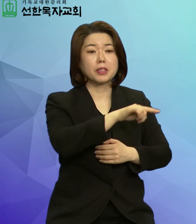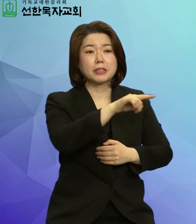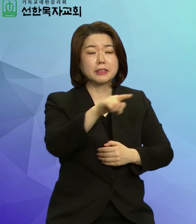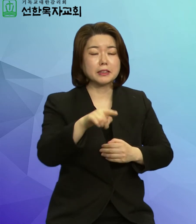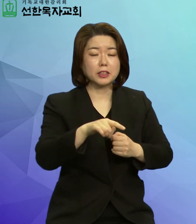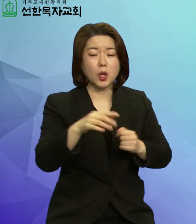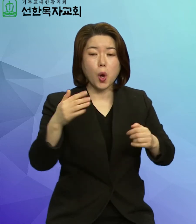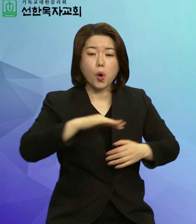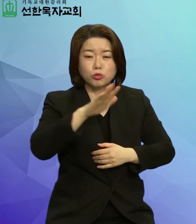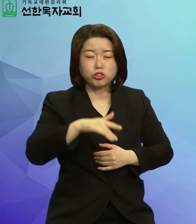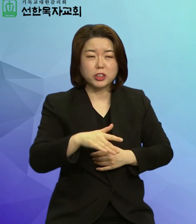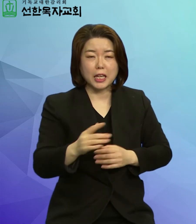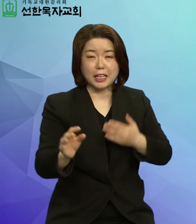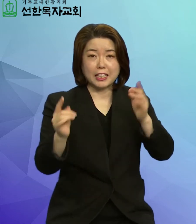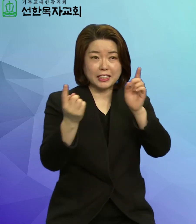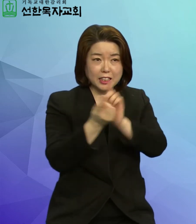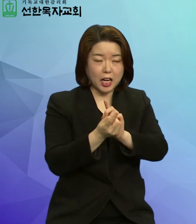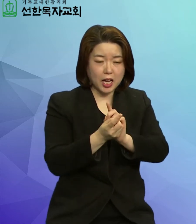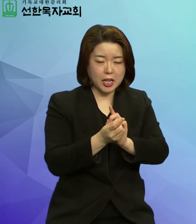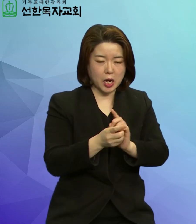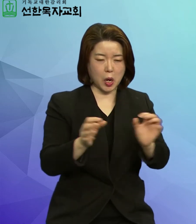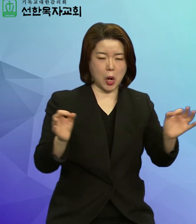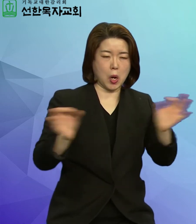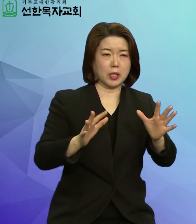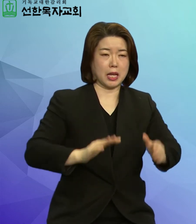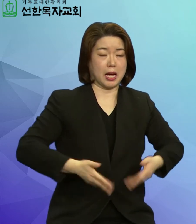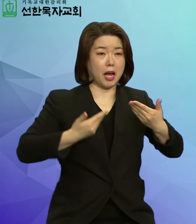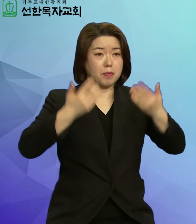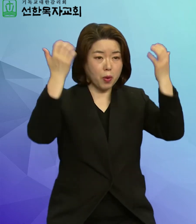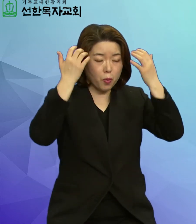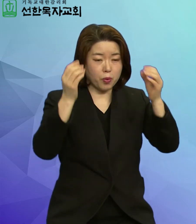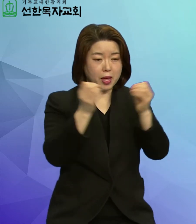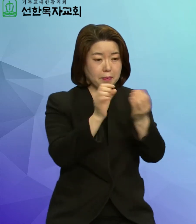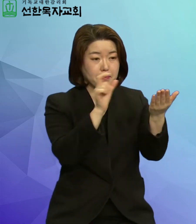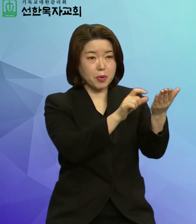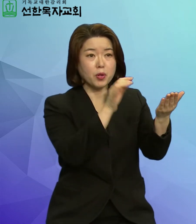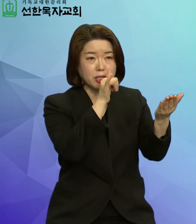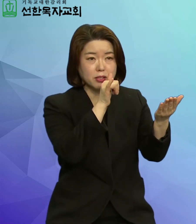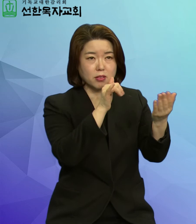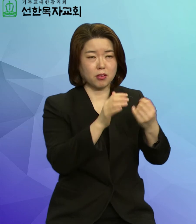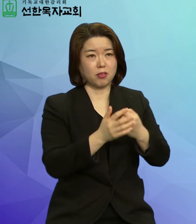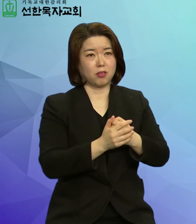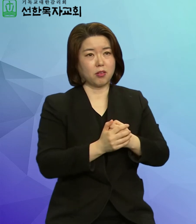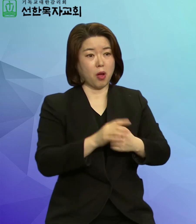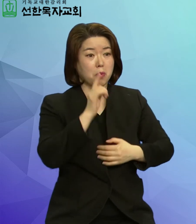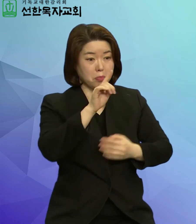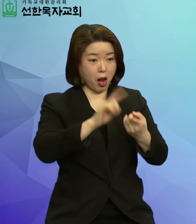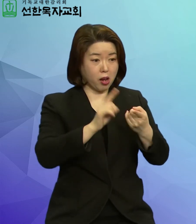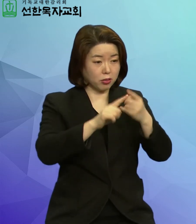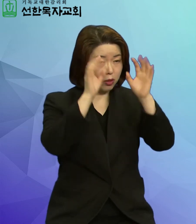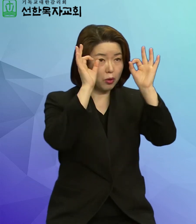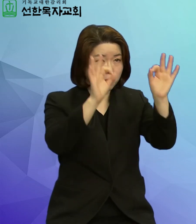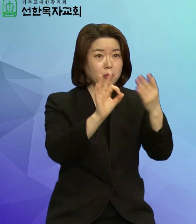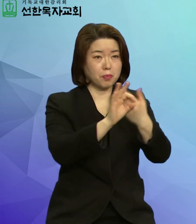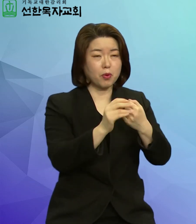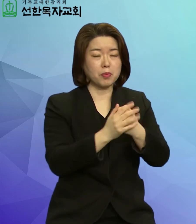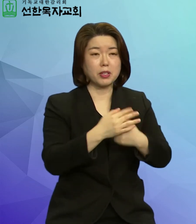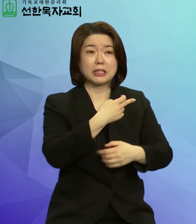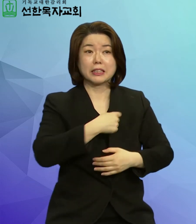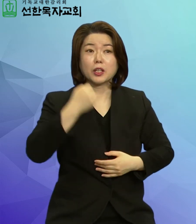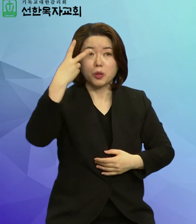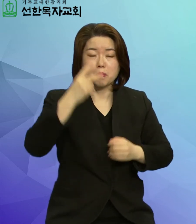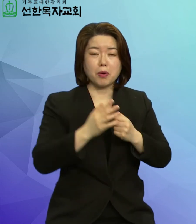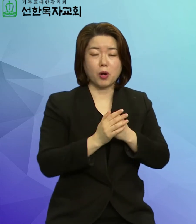고난, 우리가 당하는 고난을 일시적인 가벼운 고난이라 이런 표현을 했습니다. 말 그대로만